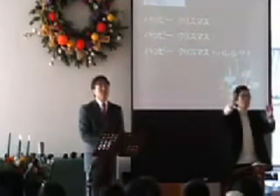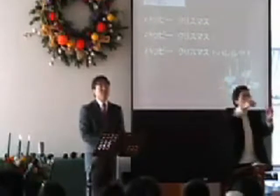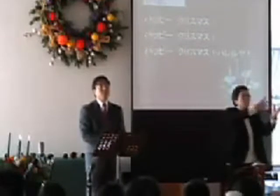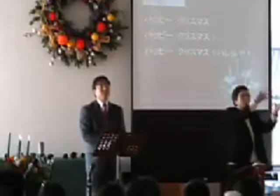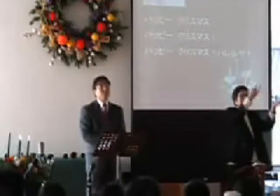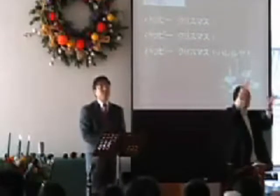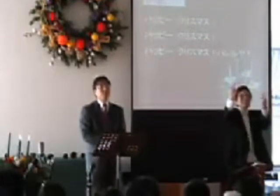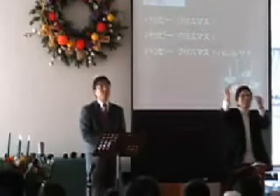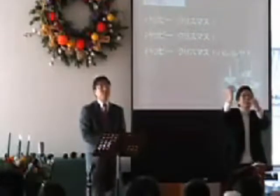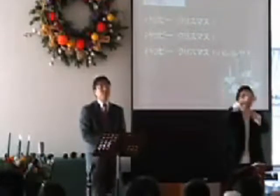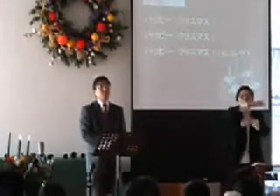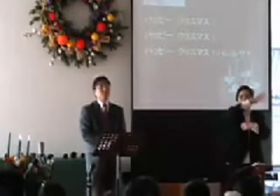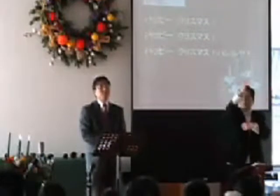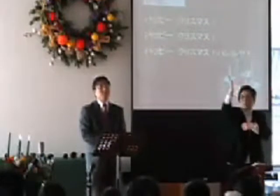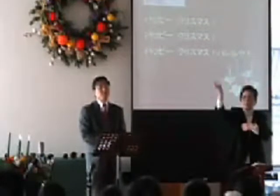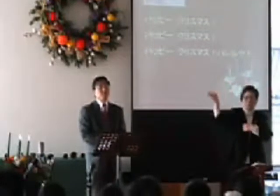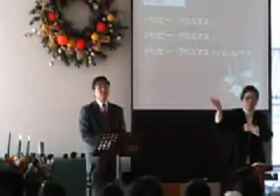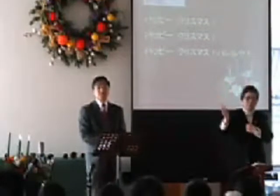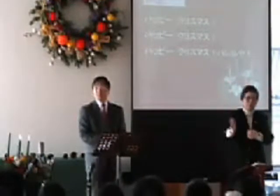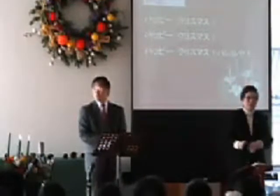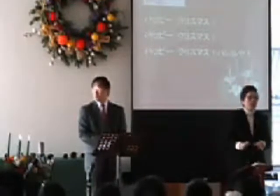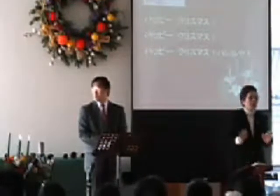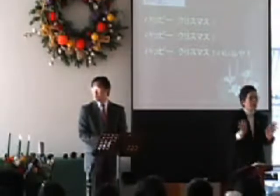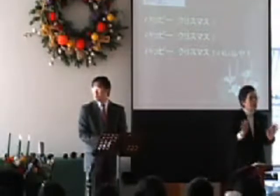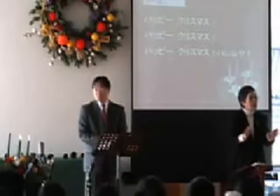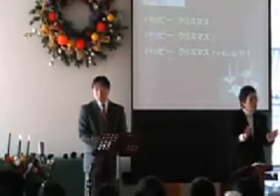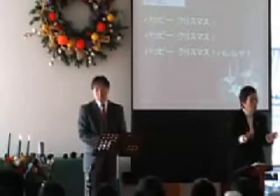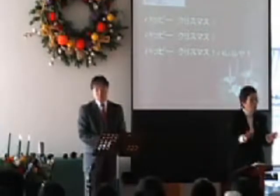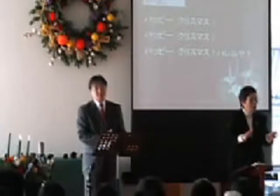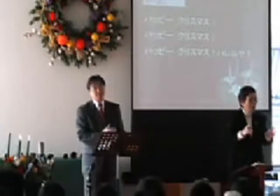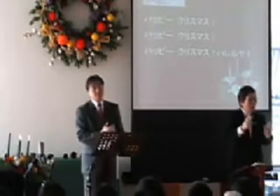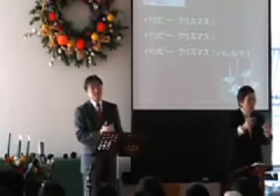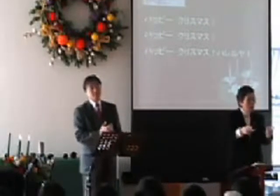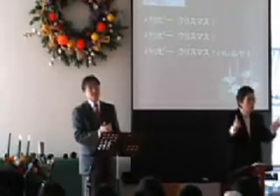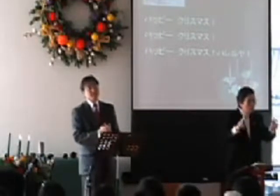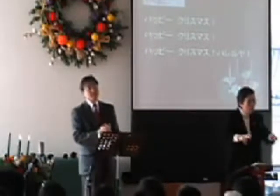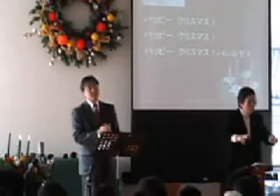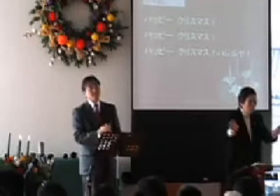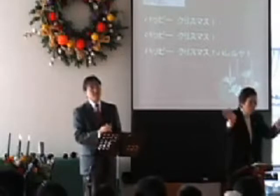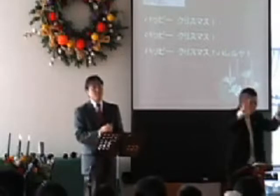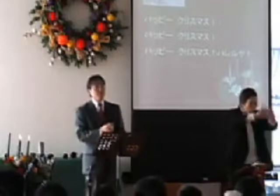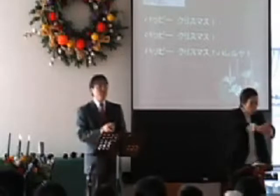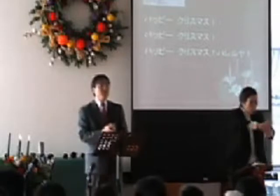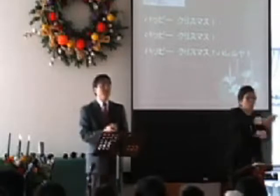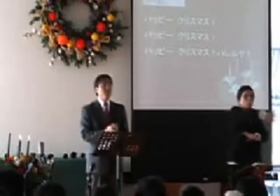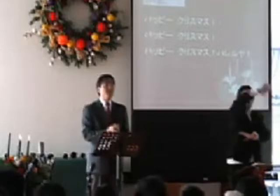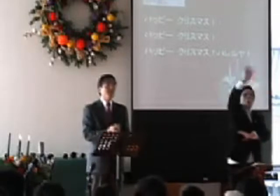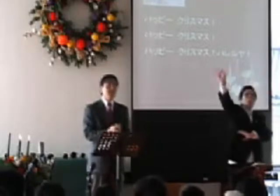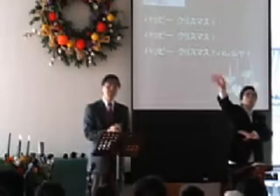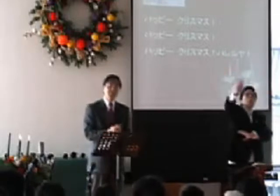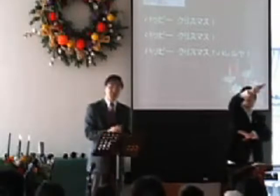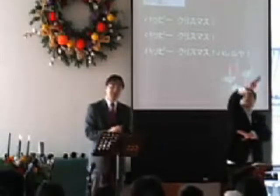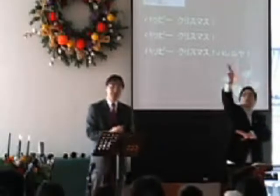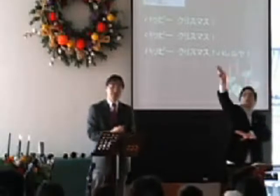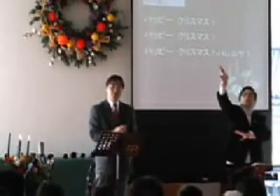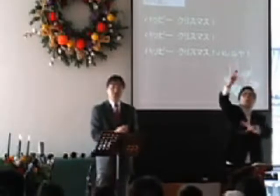今よりものすごいたくさん星が見えました。